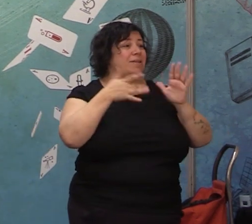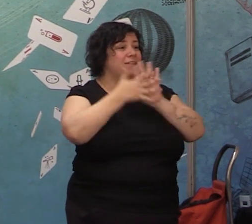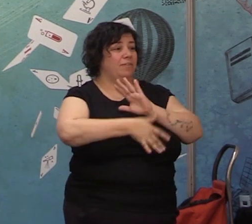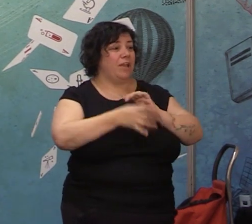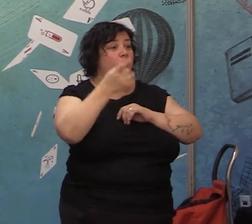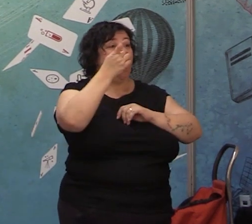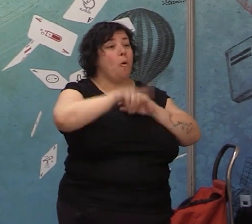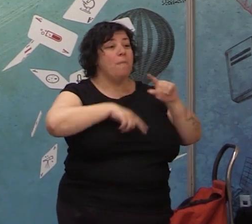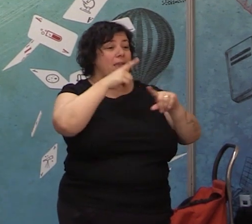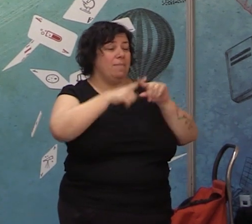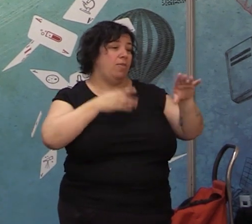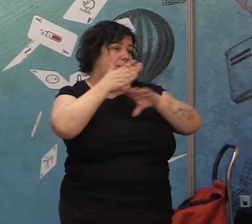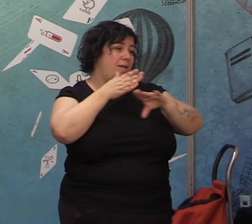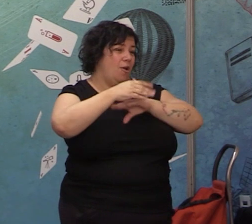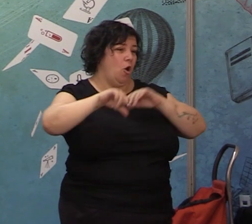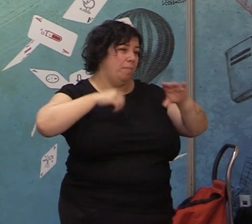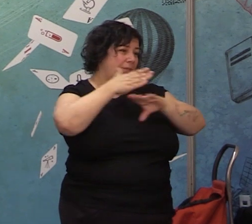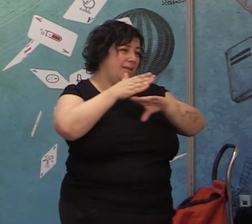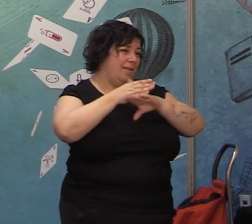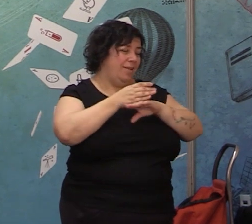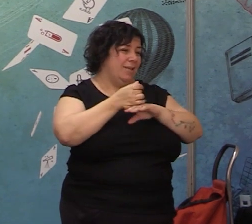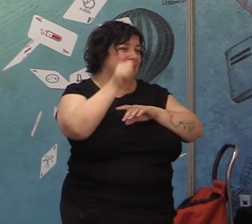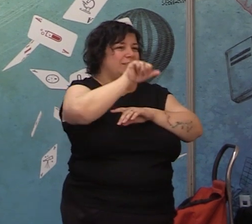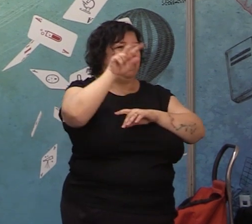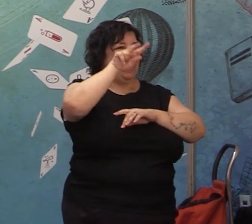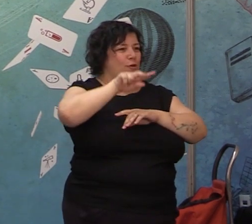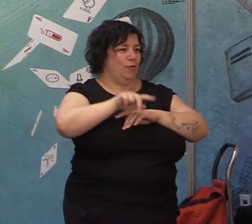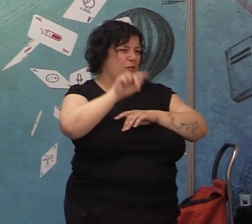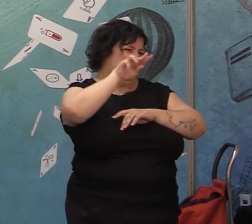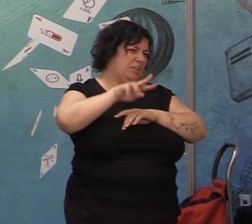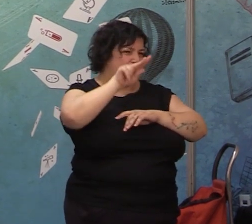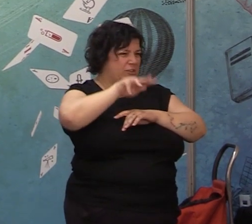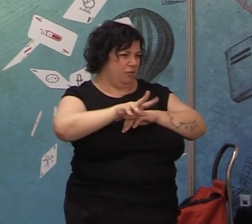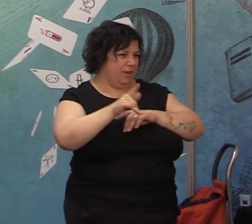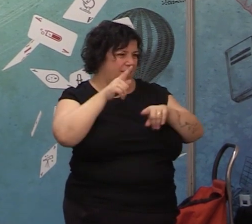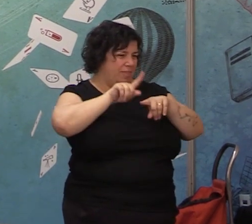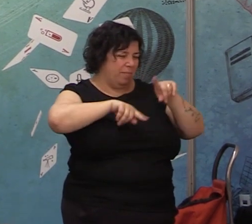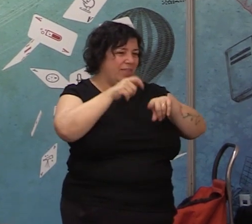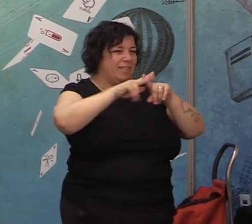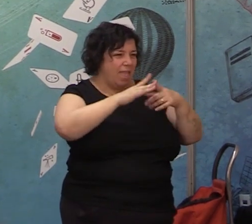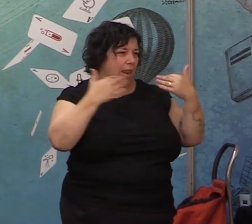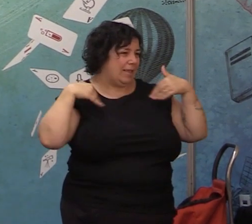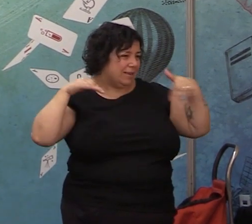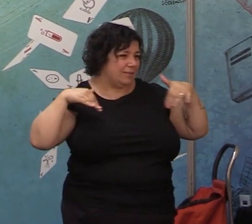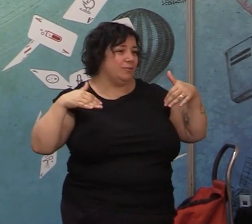1 mes y medio al hospital, 2 o 3 días por semana a lo que os he comentado, talleres, gimnasio,